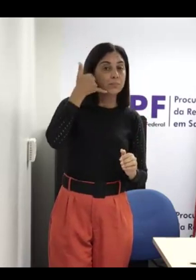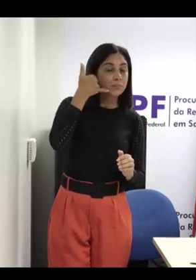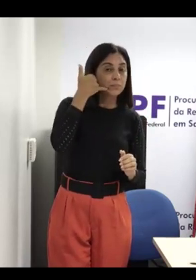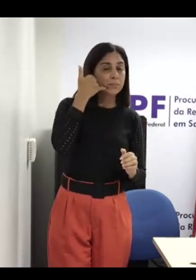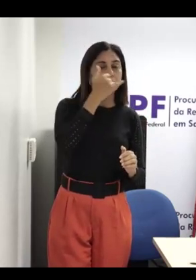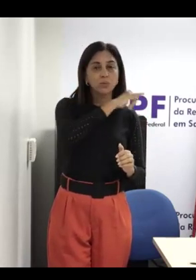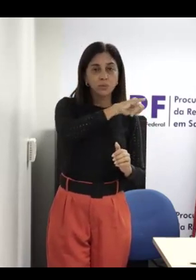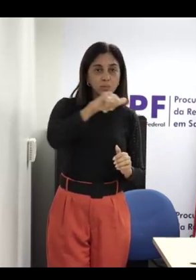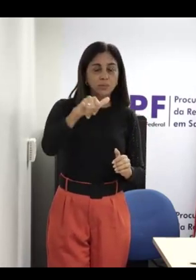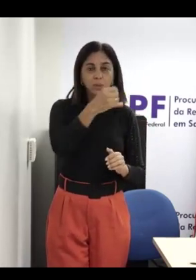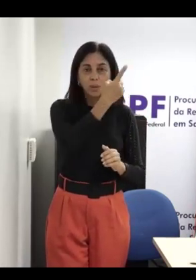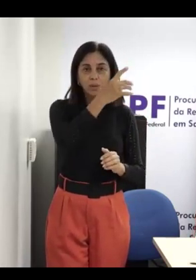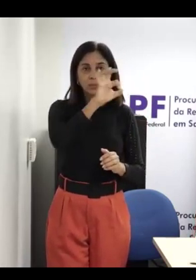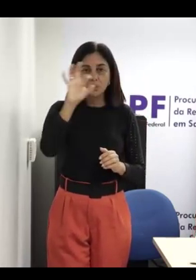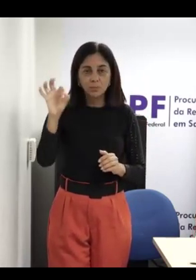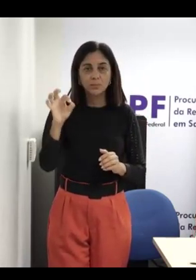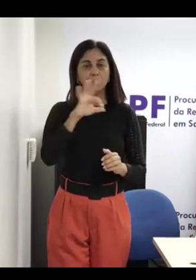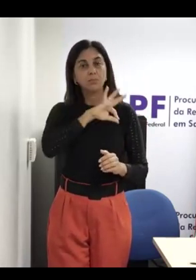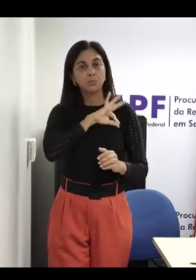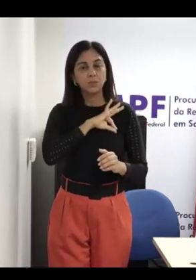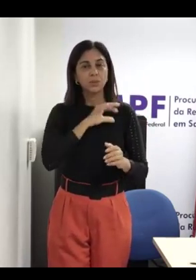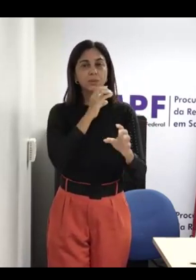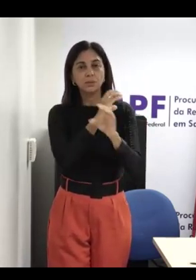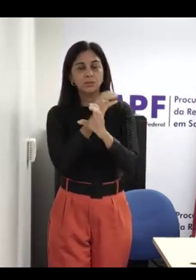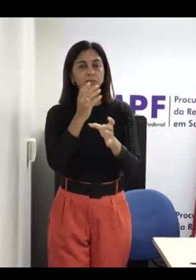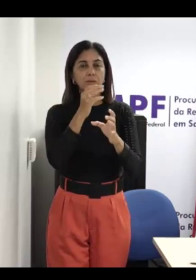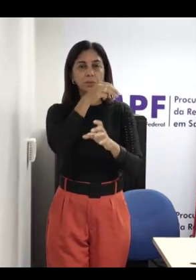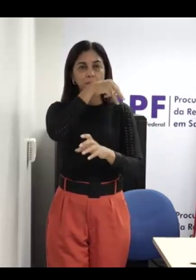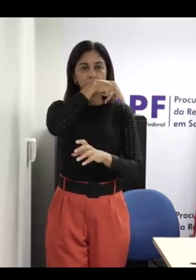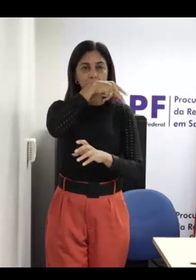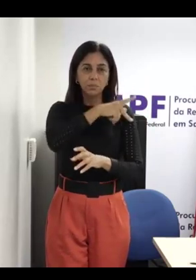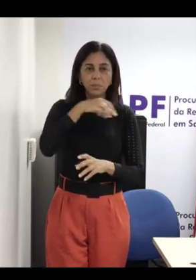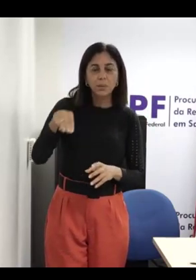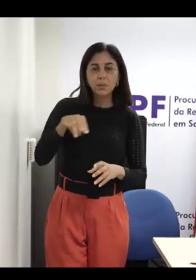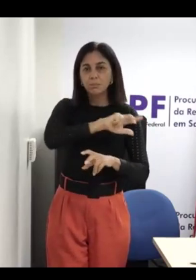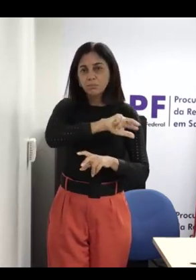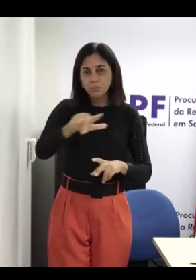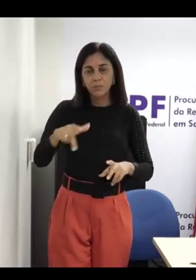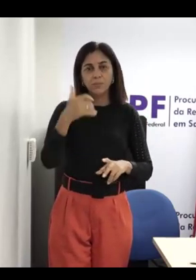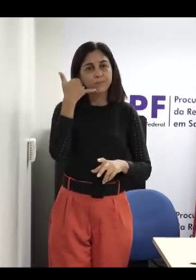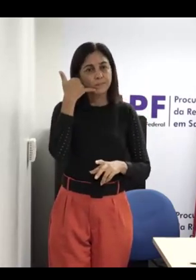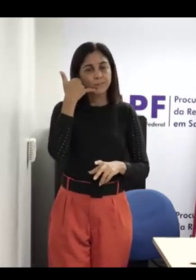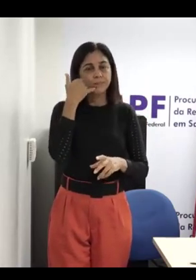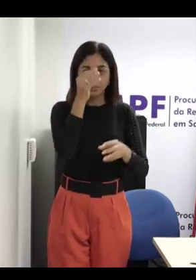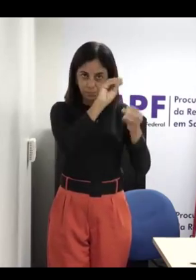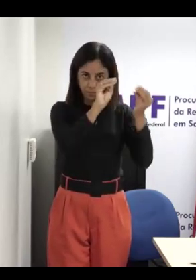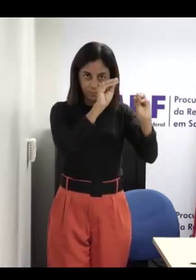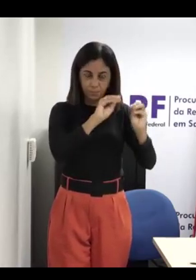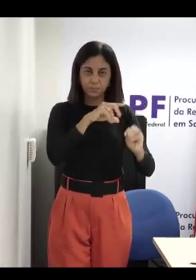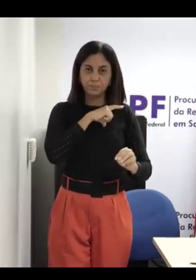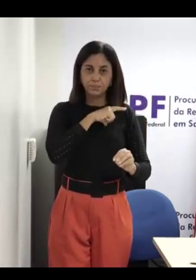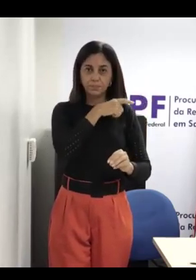Polícia Militar quanto da Polícia Federal vamos reforçar também no chat e E aí a ele pode encerrar fazer as